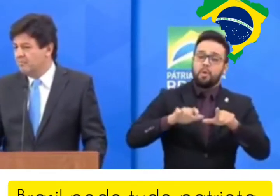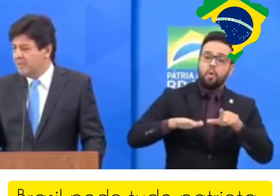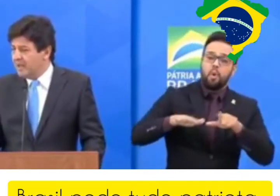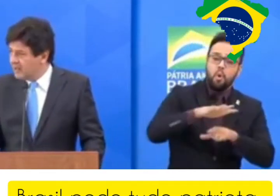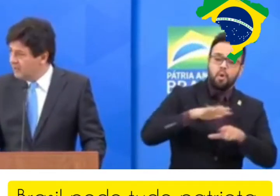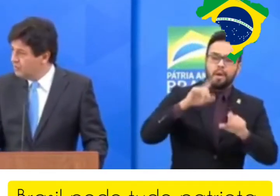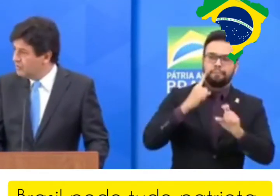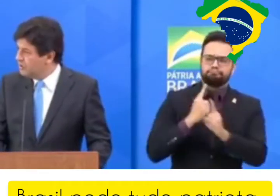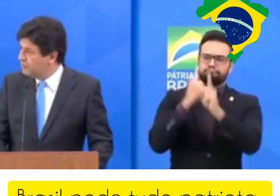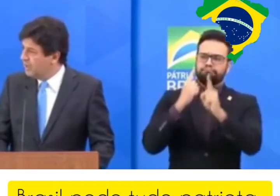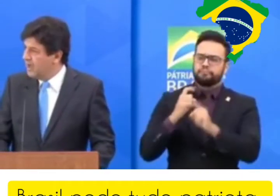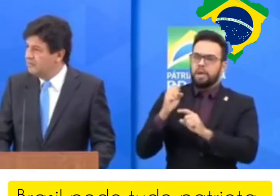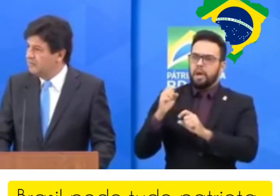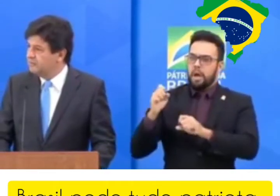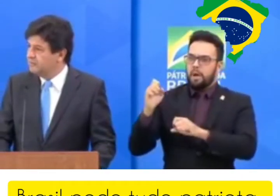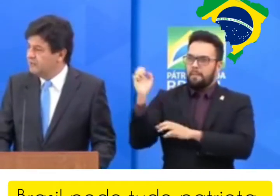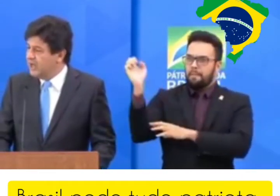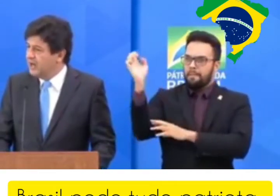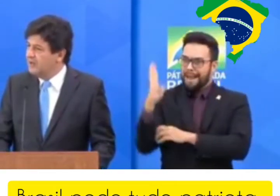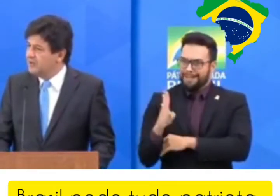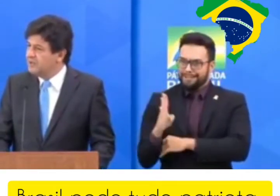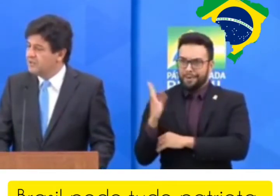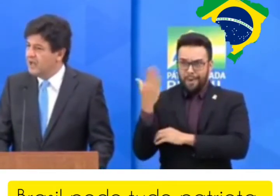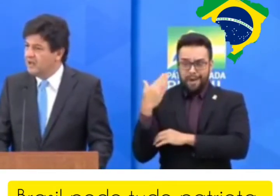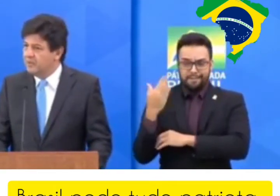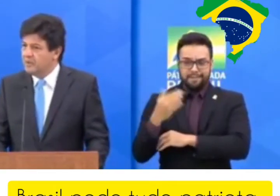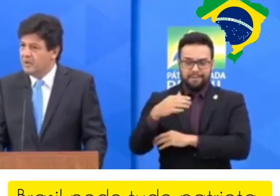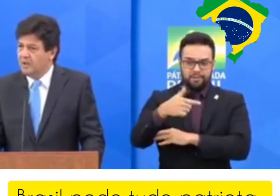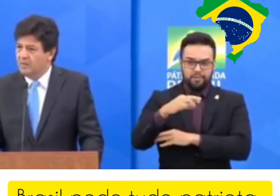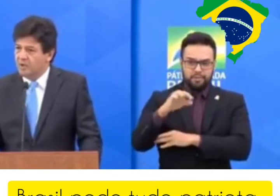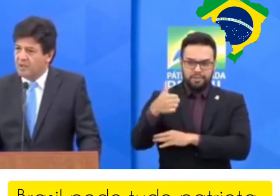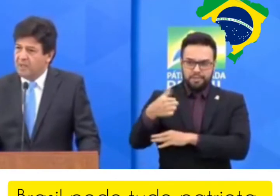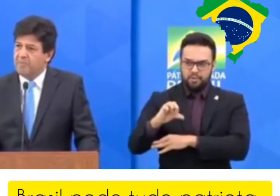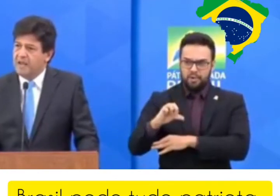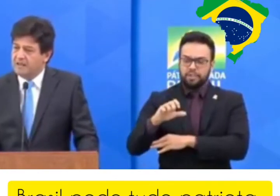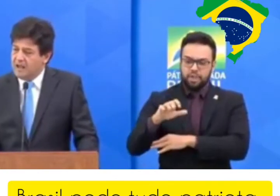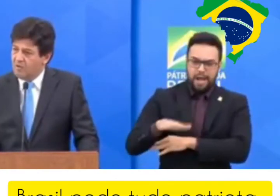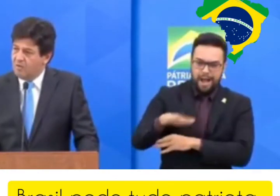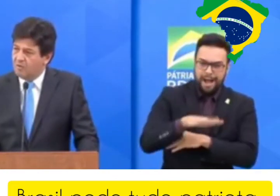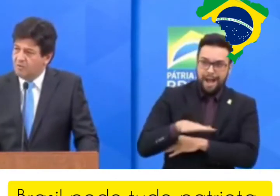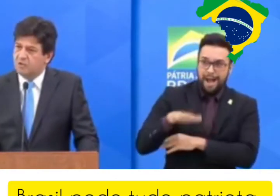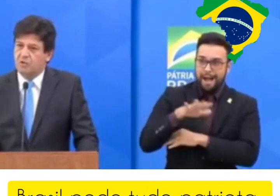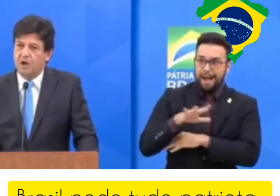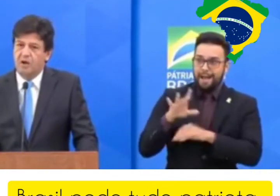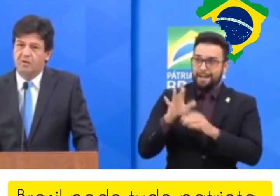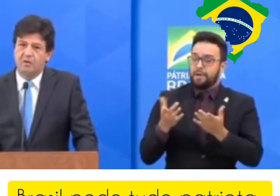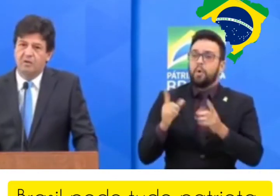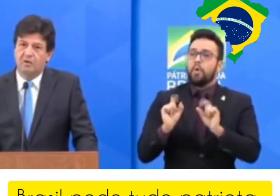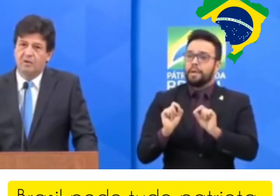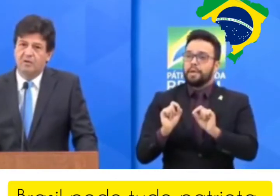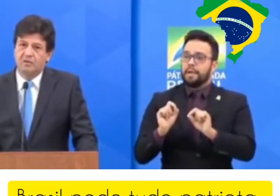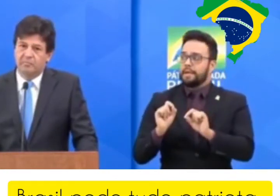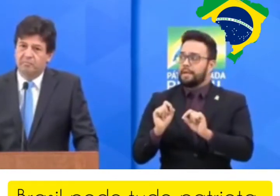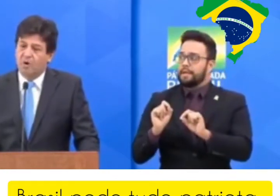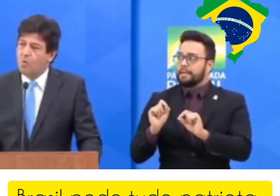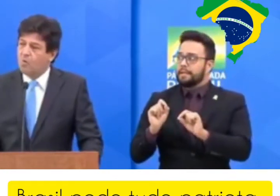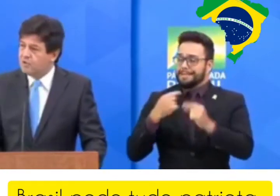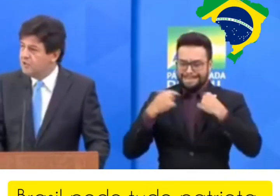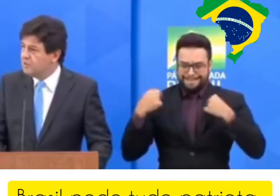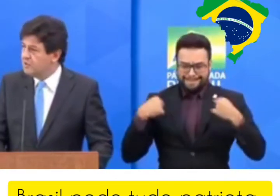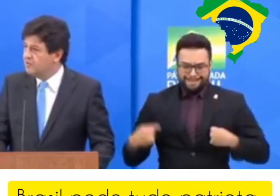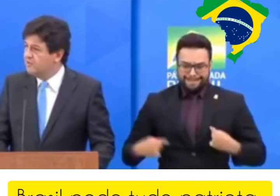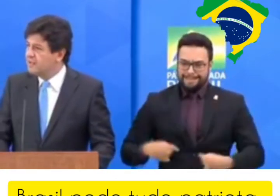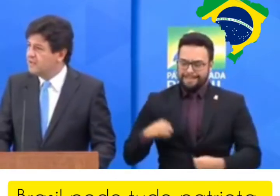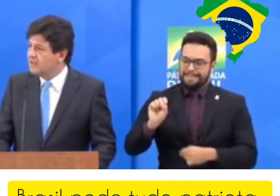país perdendo o certificado de área livre de sarampo, porque perdeu um histórico de